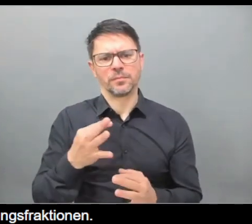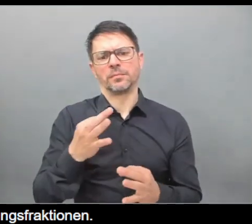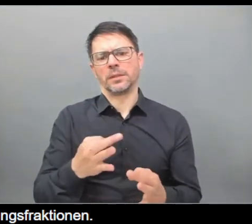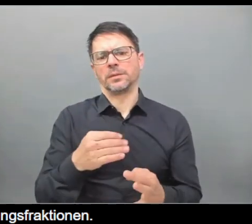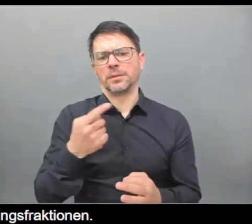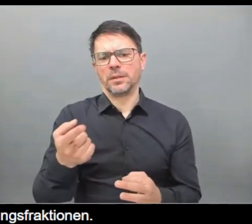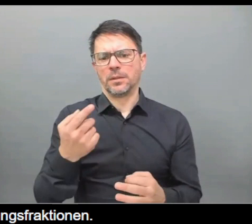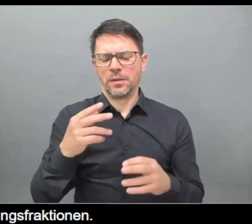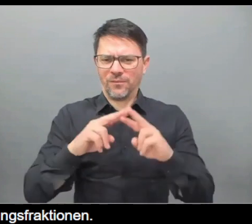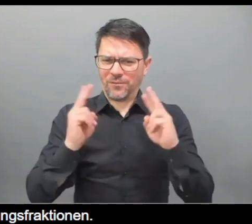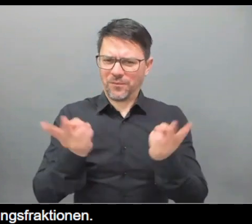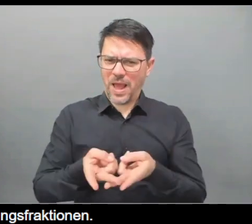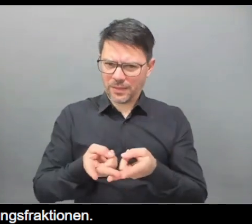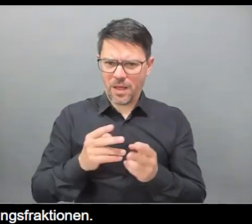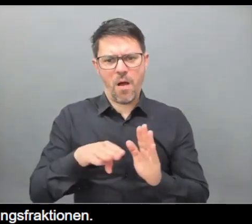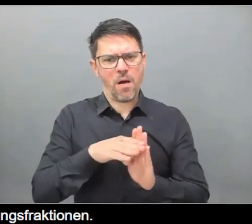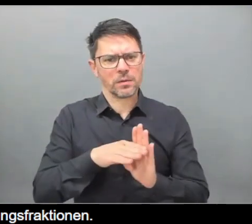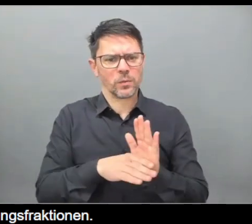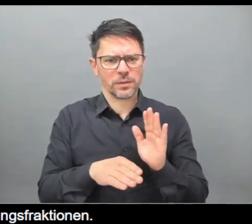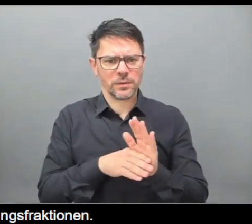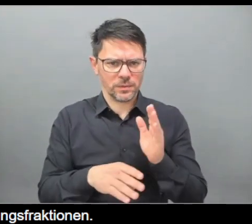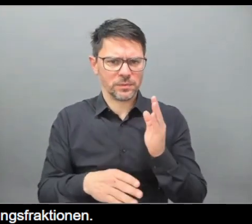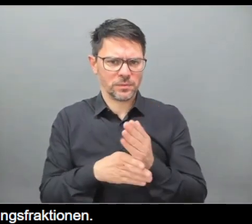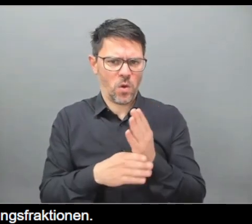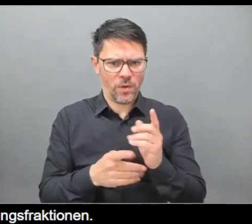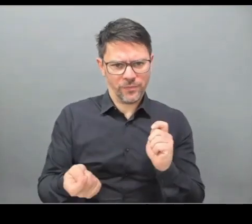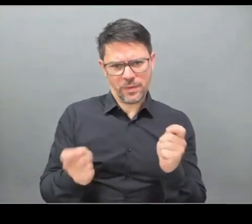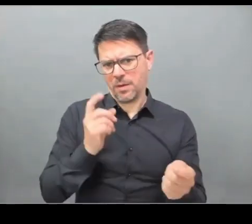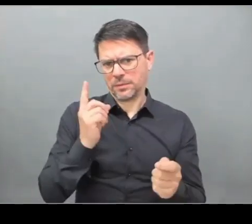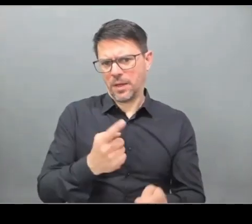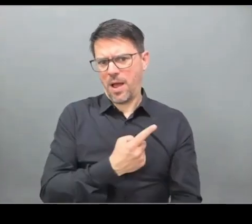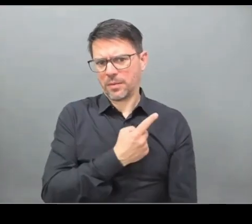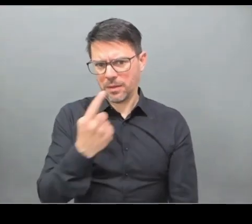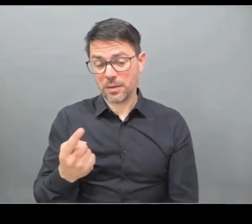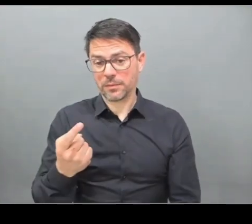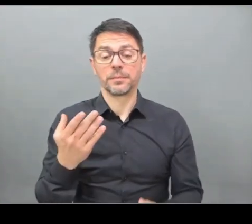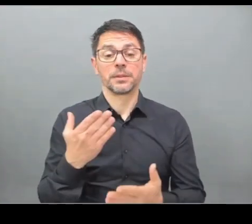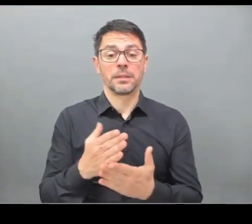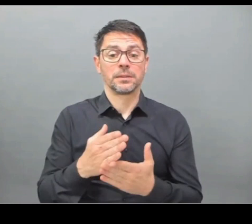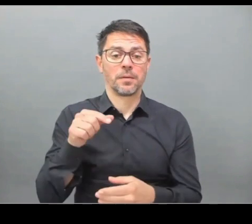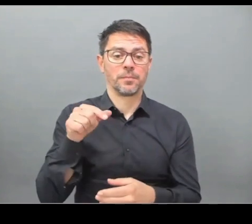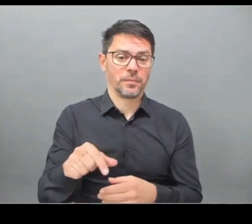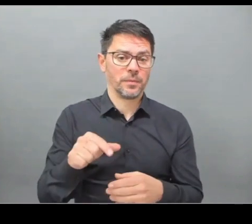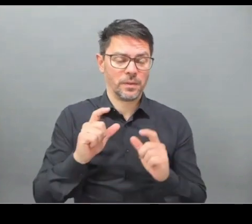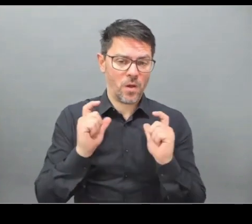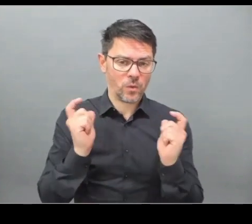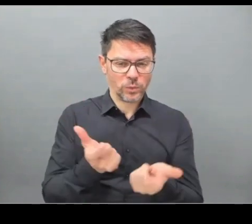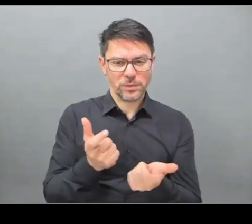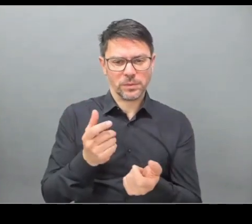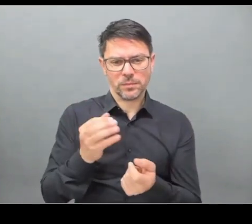wie es in dieser Form noch nie der Fall war. Also eine bedeutende Konferenz in dieser